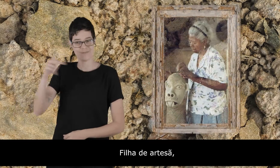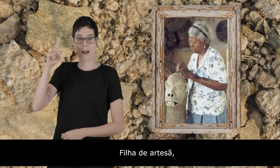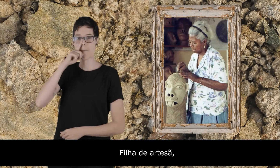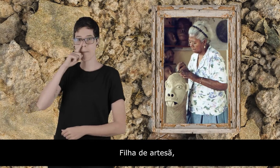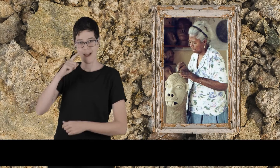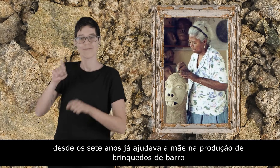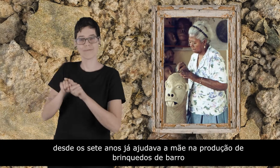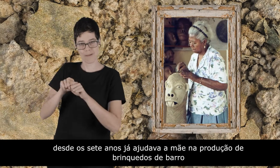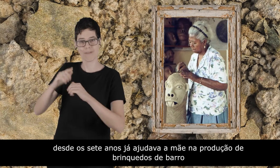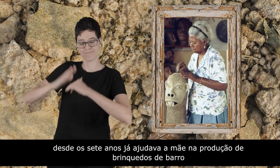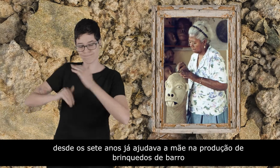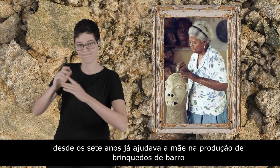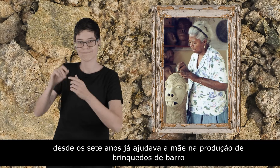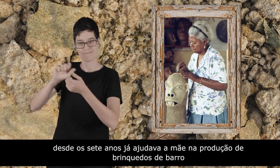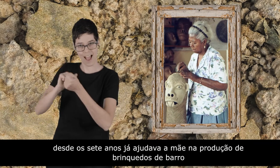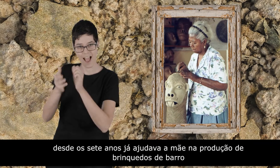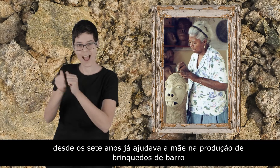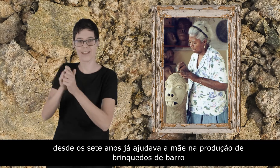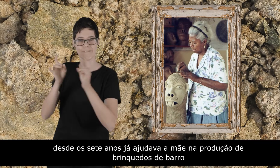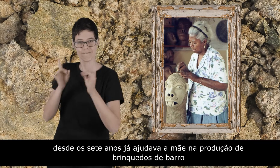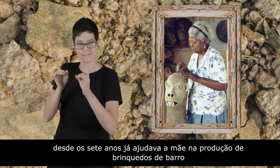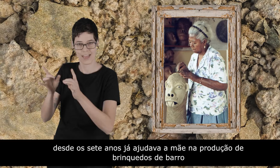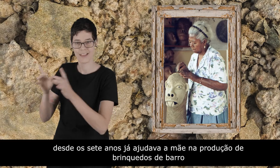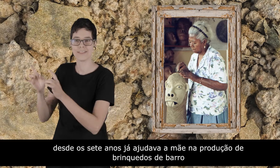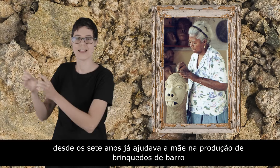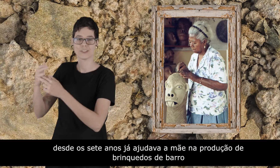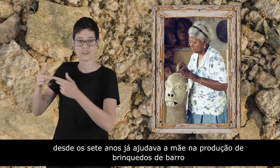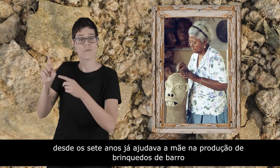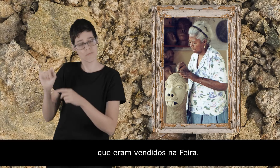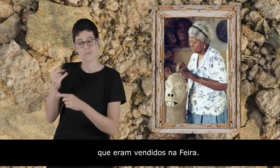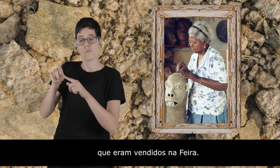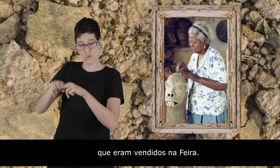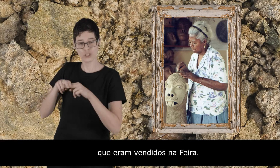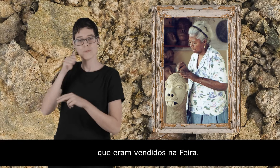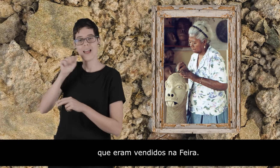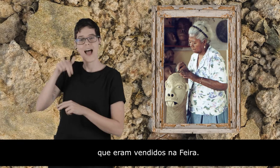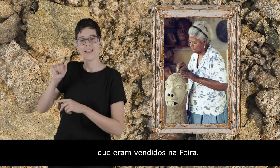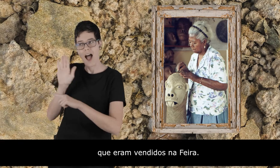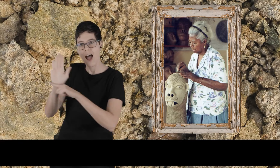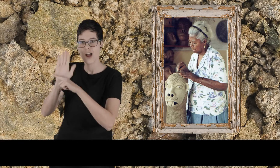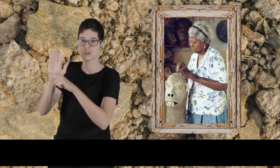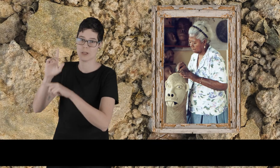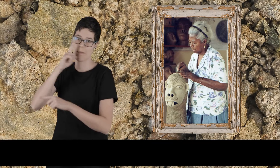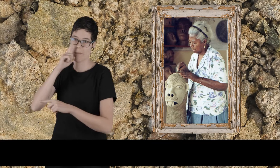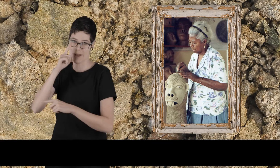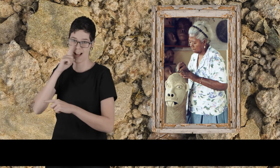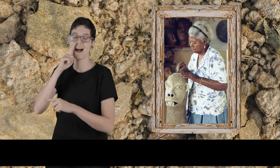Filha de artesã, desde os 7 anos já ajudava a mãe na produção de brinquedos de barro que eram vendidos na feira.